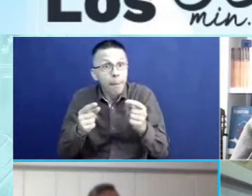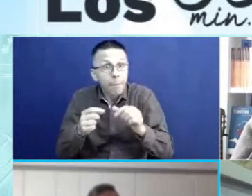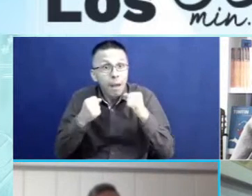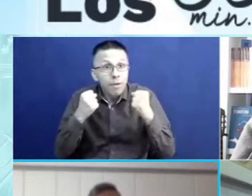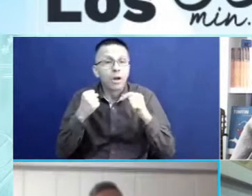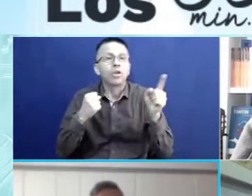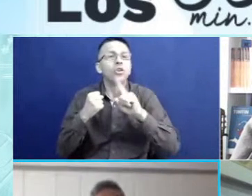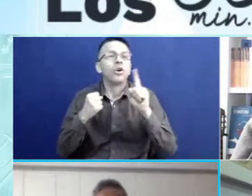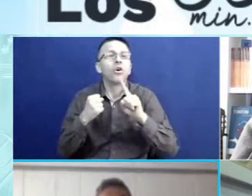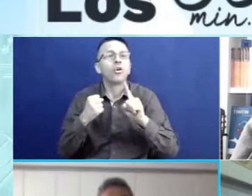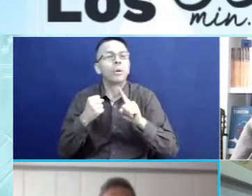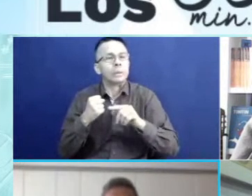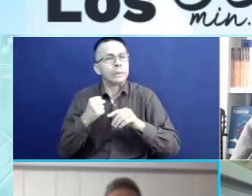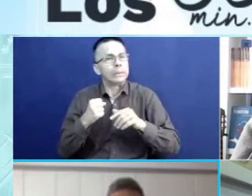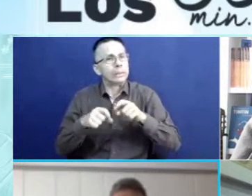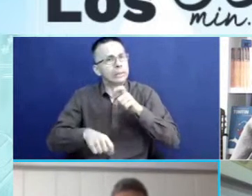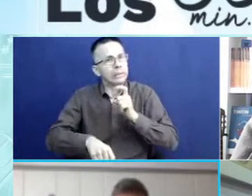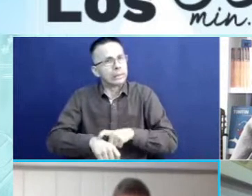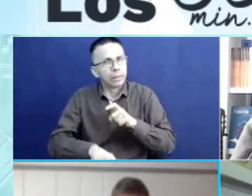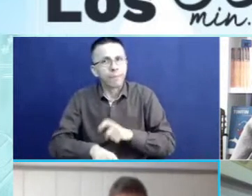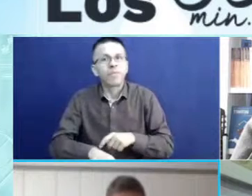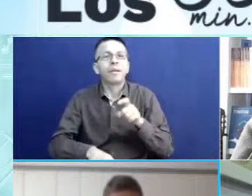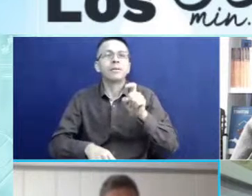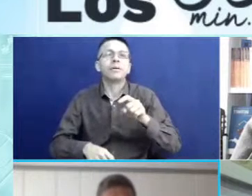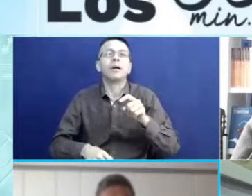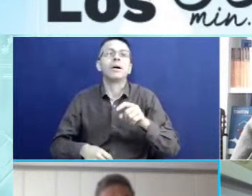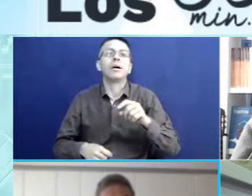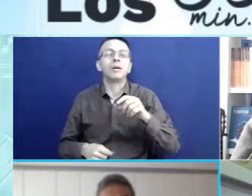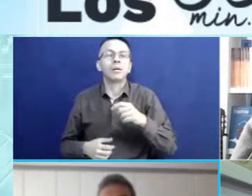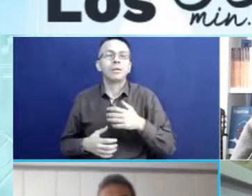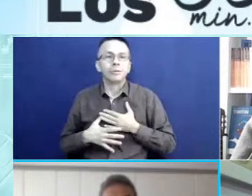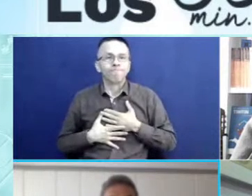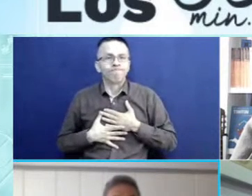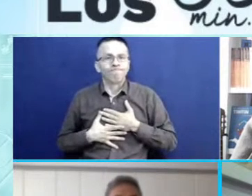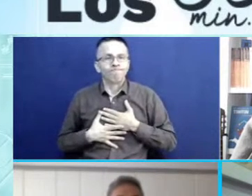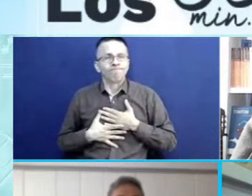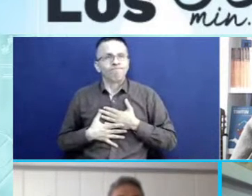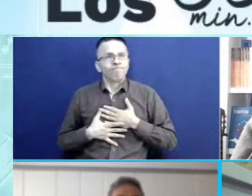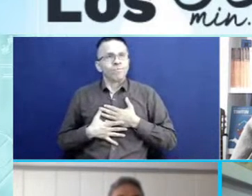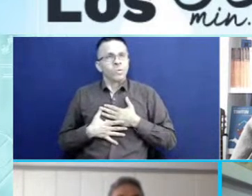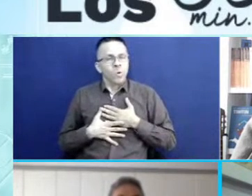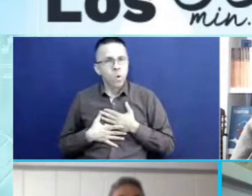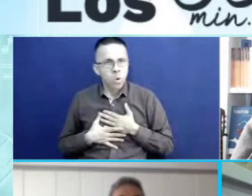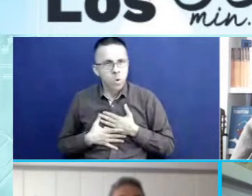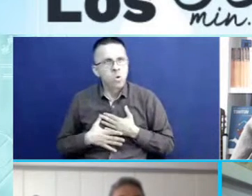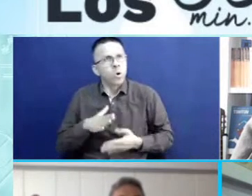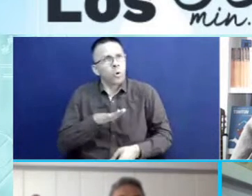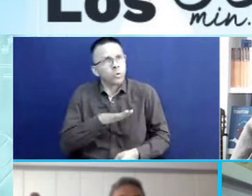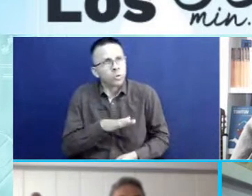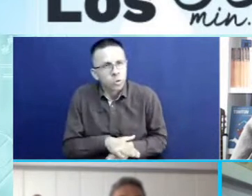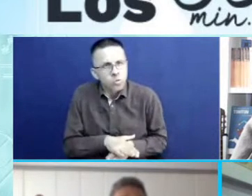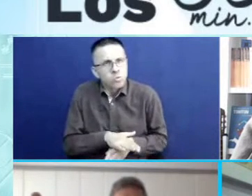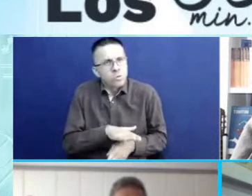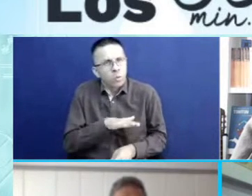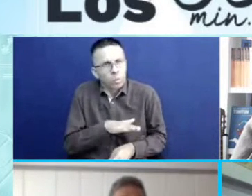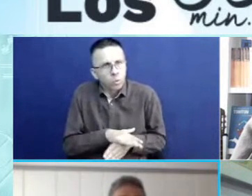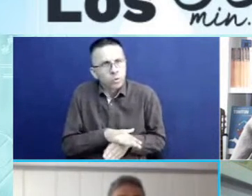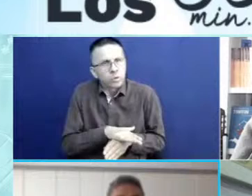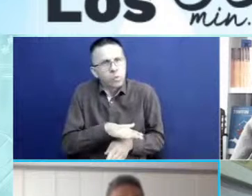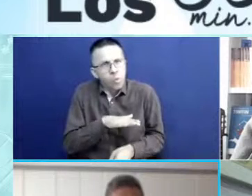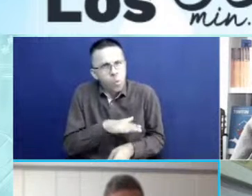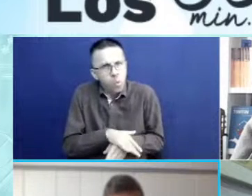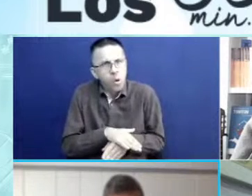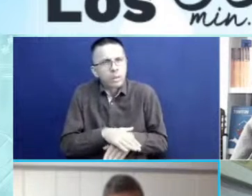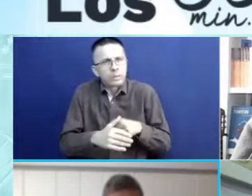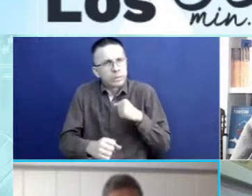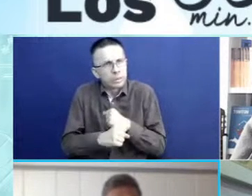que tenemos que guardar segundos, terceros y cuartos aires para mantener nuestra dinámica dentro del desarrollo